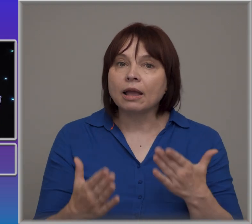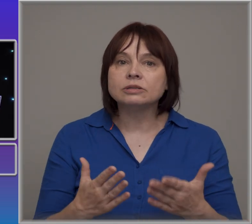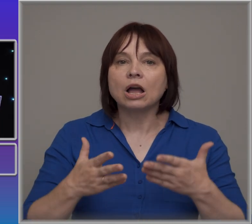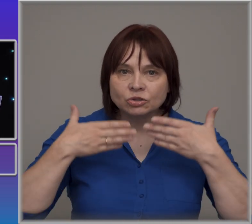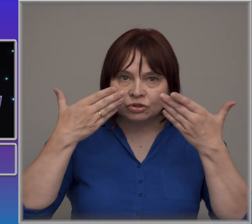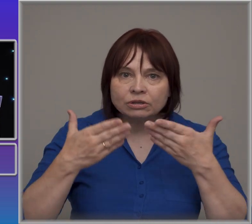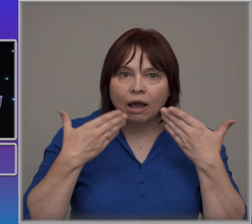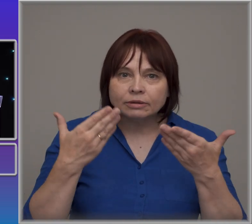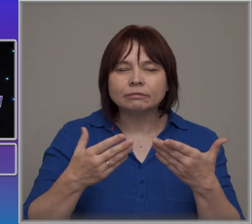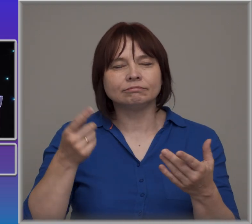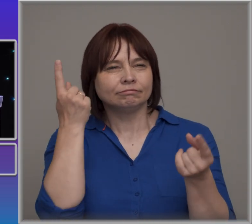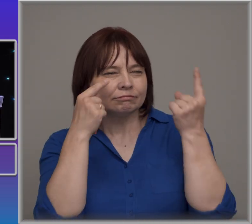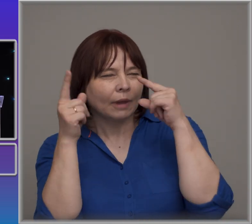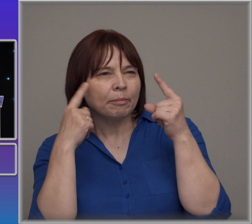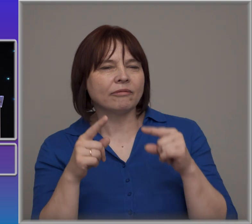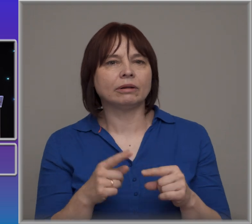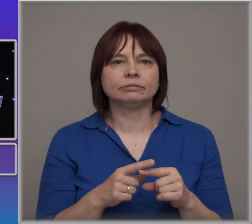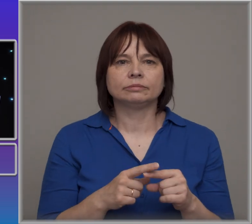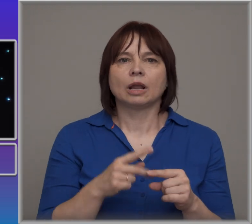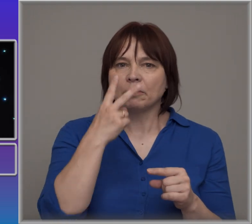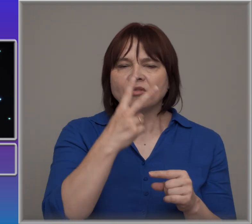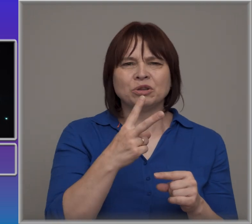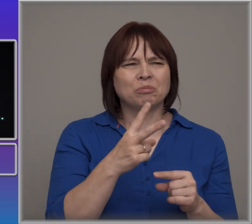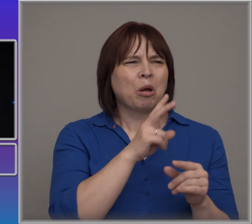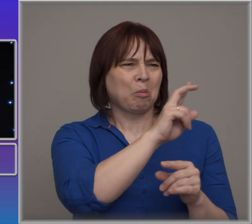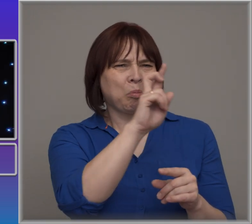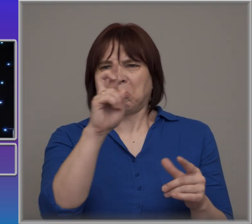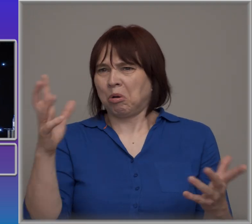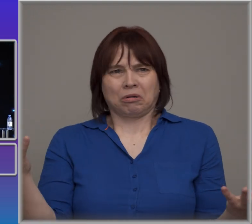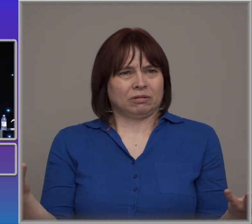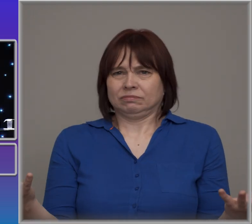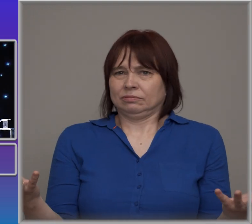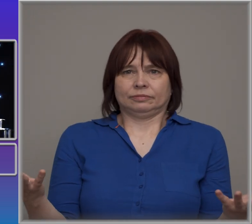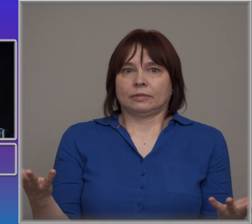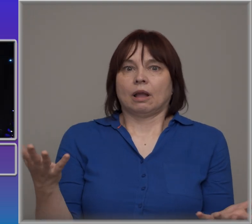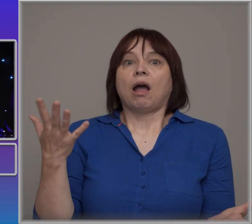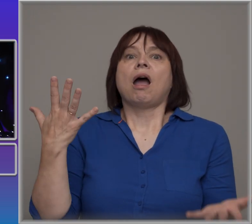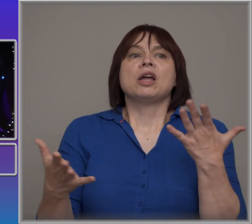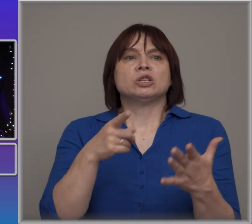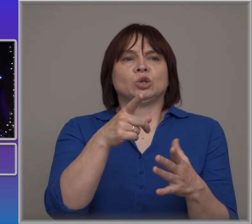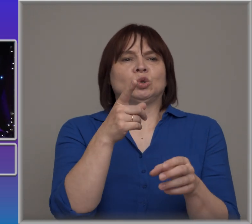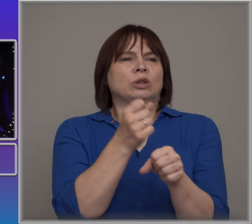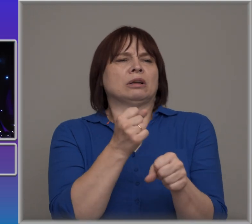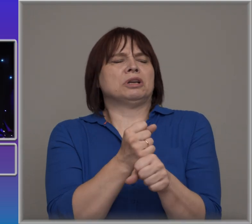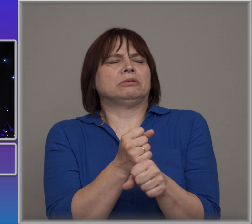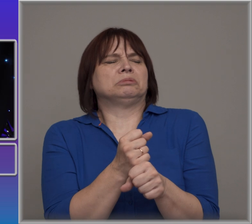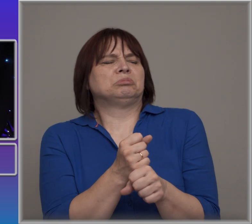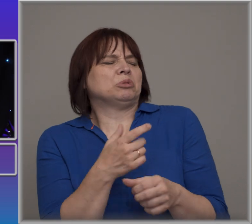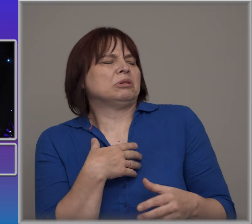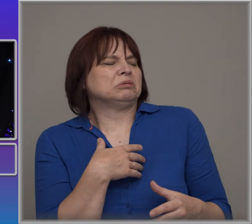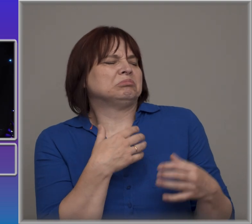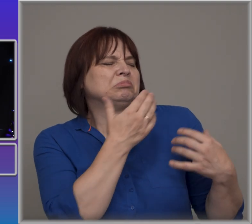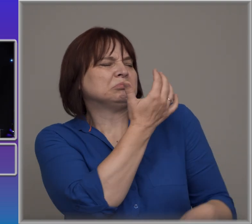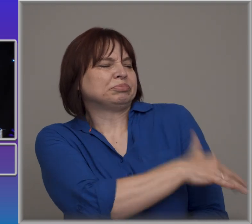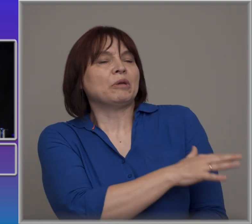себя в Священном Писании, отличается от всех остальных представлений о богах. Наш Творец,